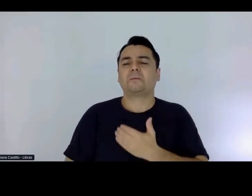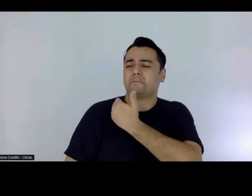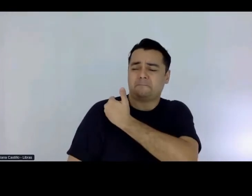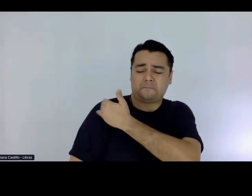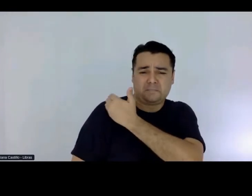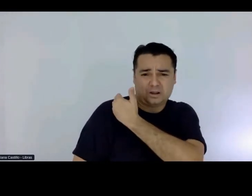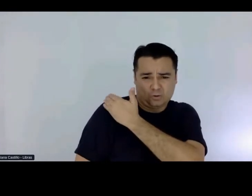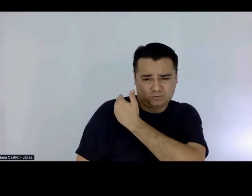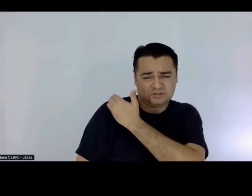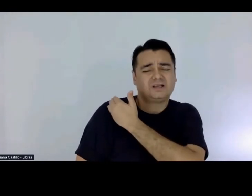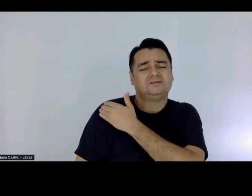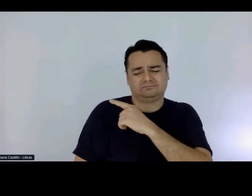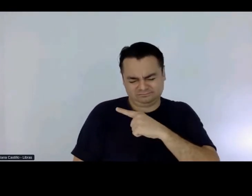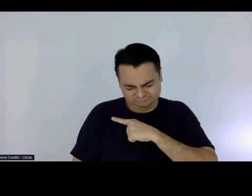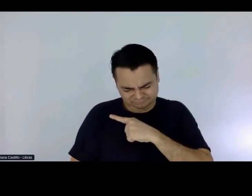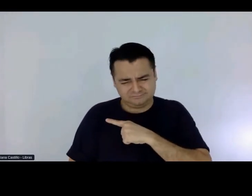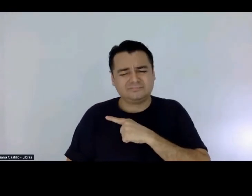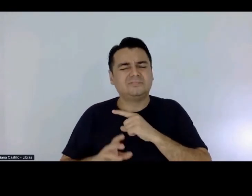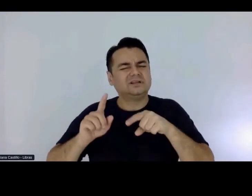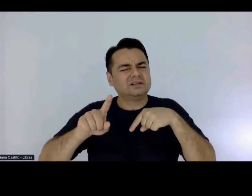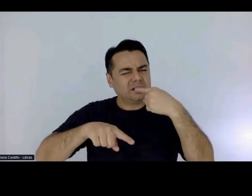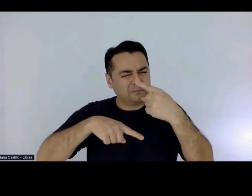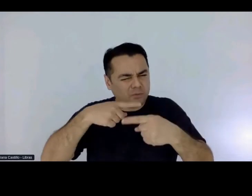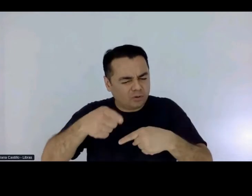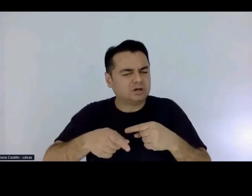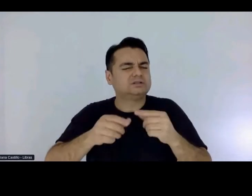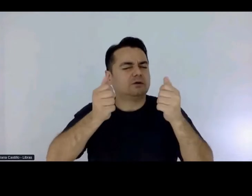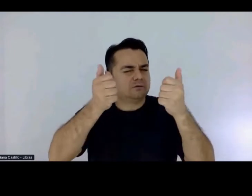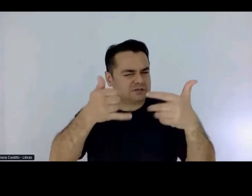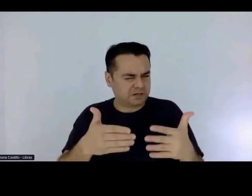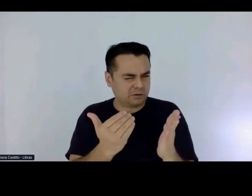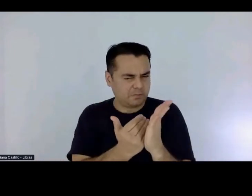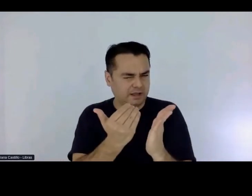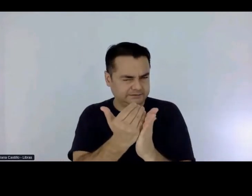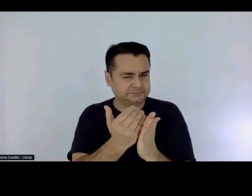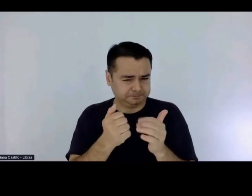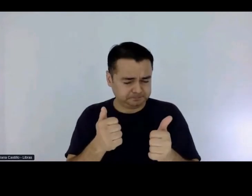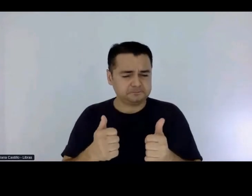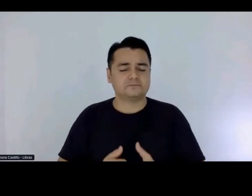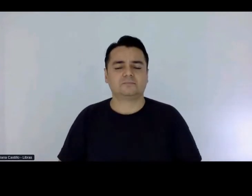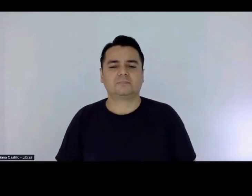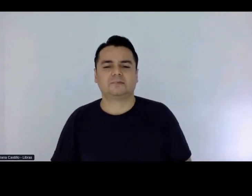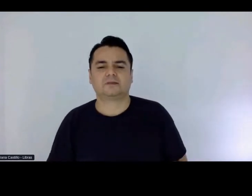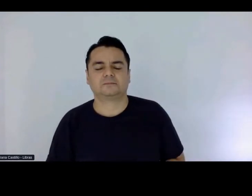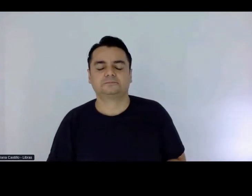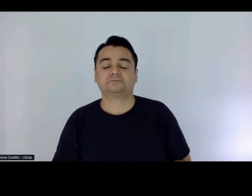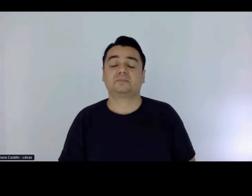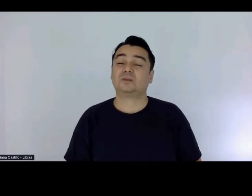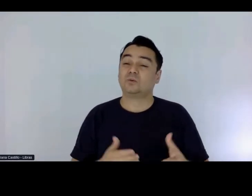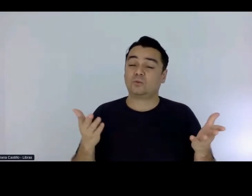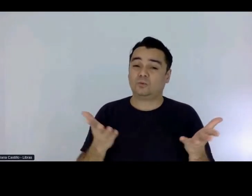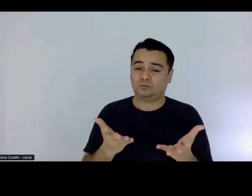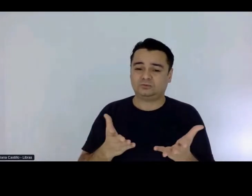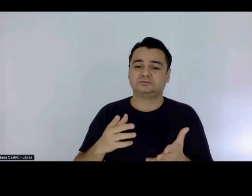ainda para poder chegar mais à frente. A gente se depara aí